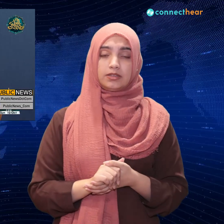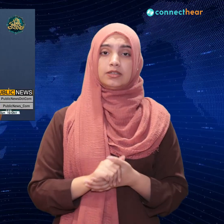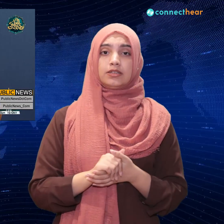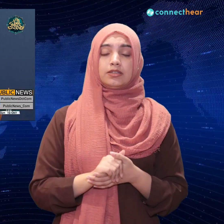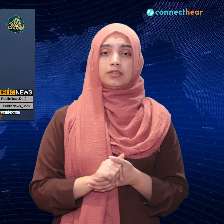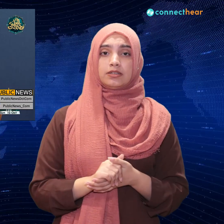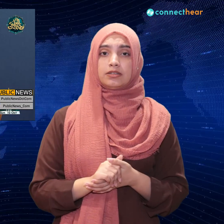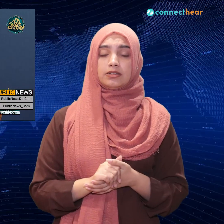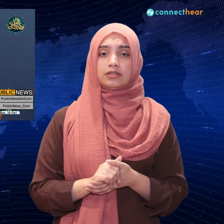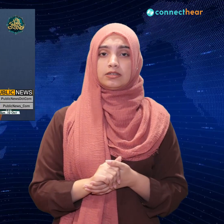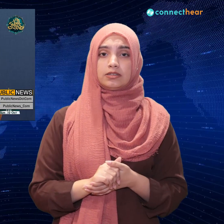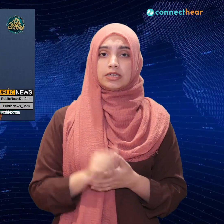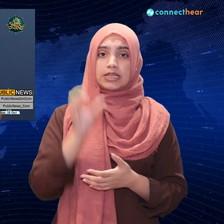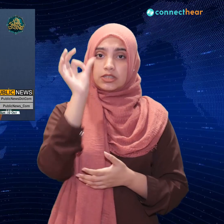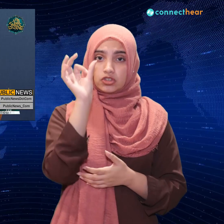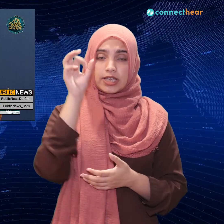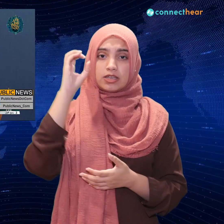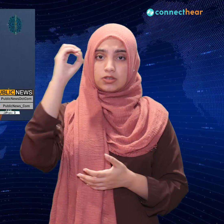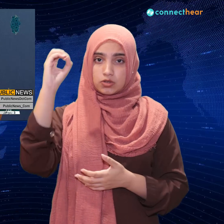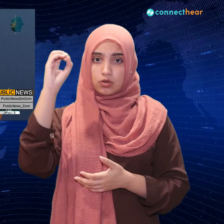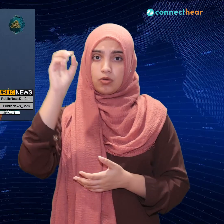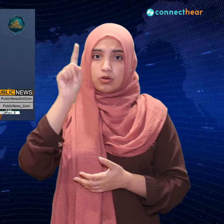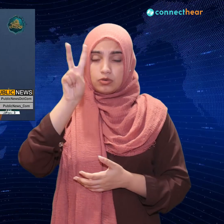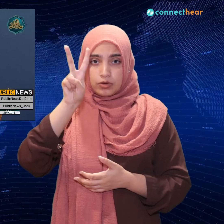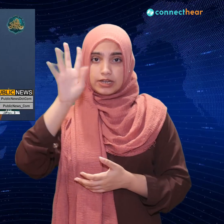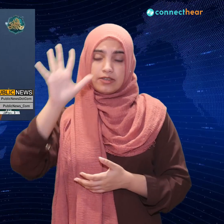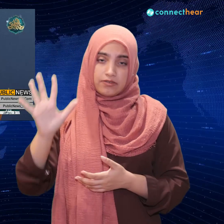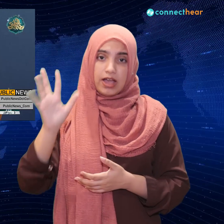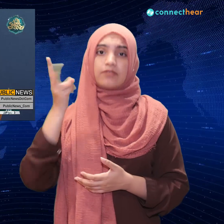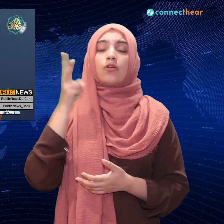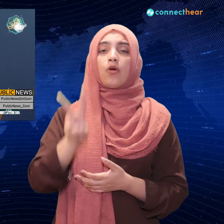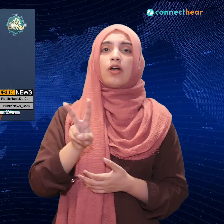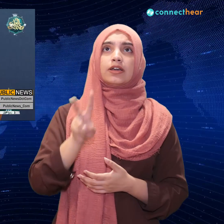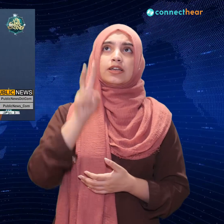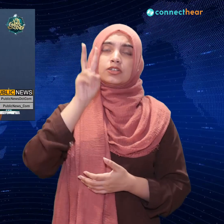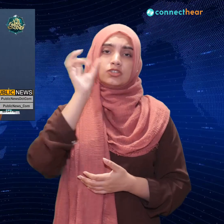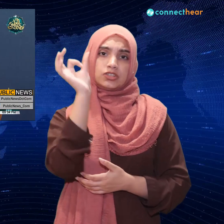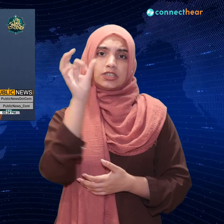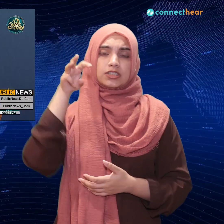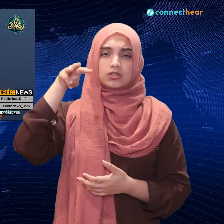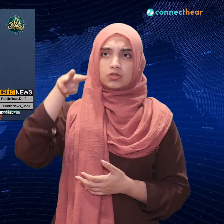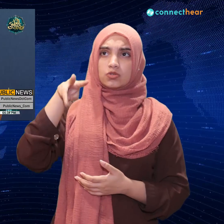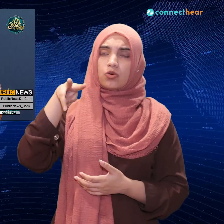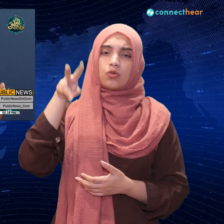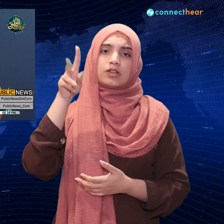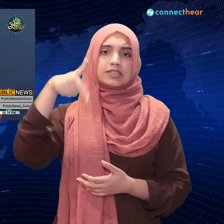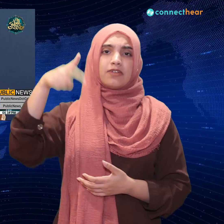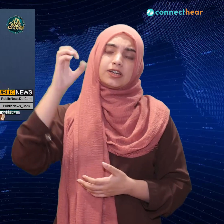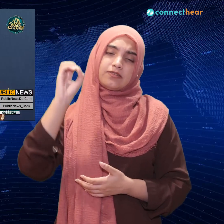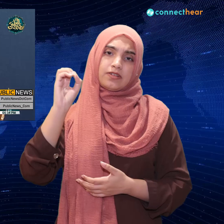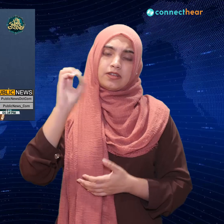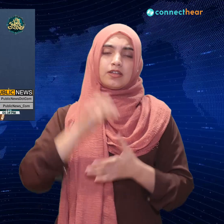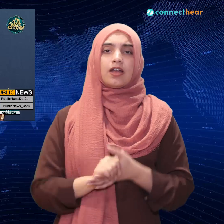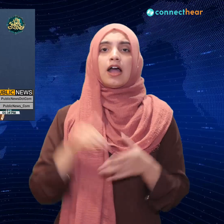625 اور 636 اور 37 کے بیچ میں۔ یہ کبھی دنیا میں ایسا ہوا